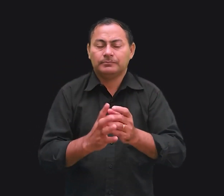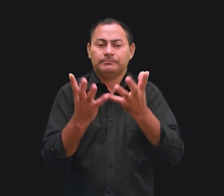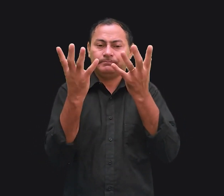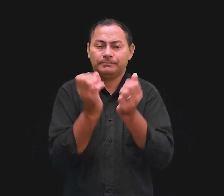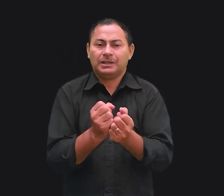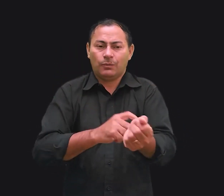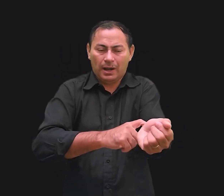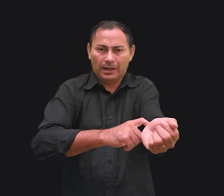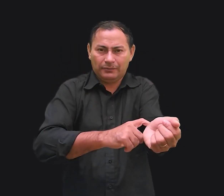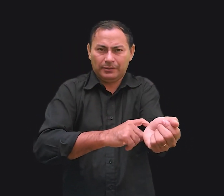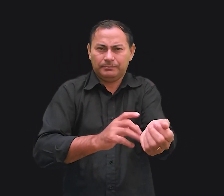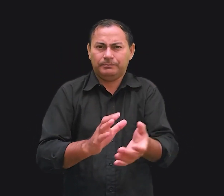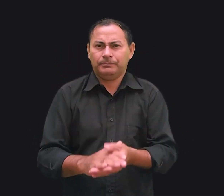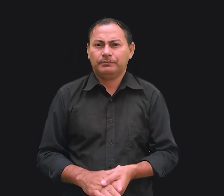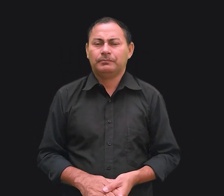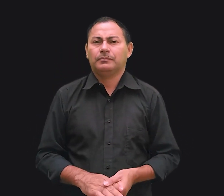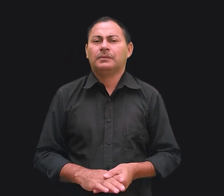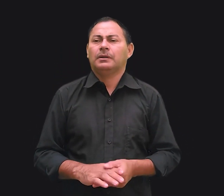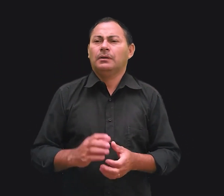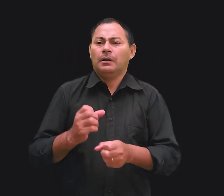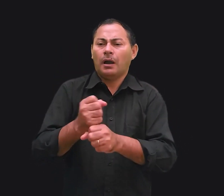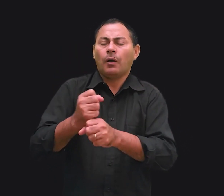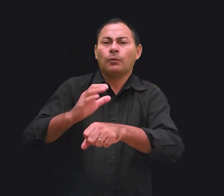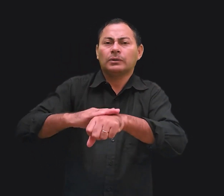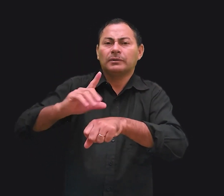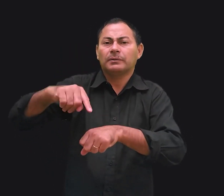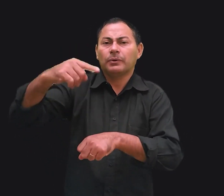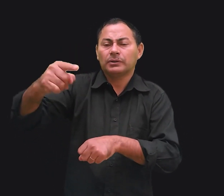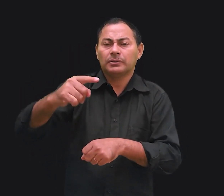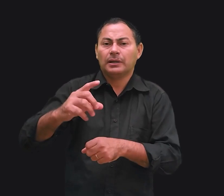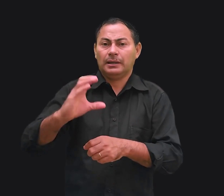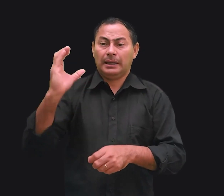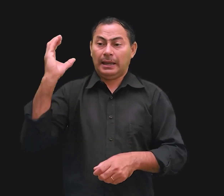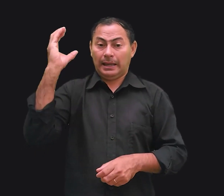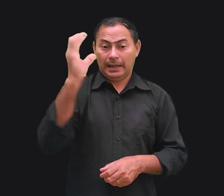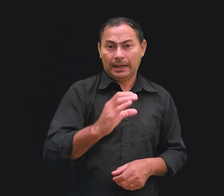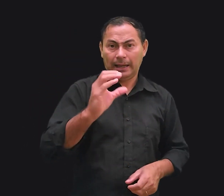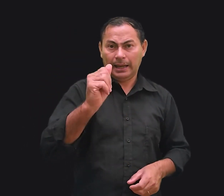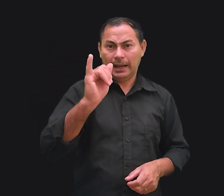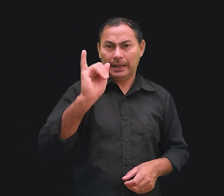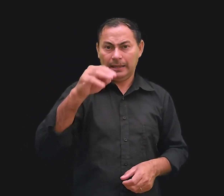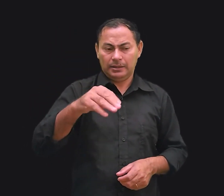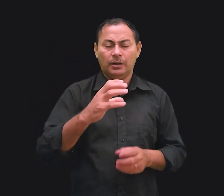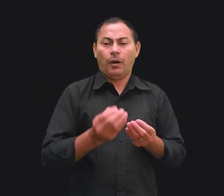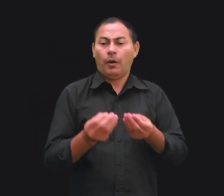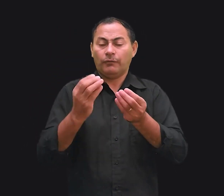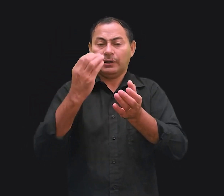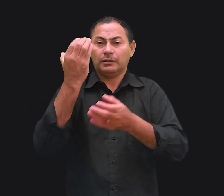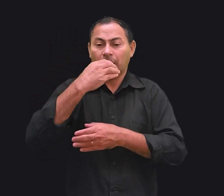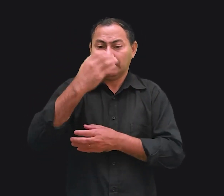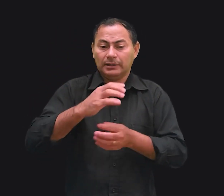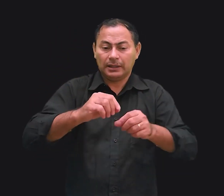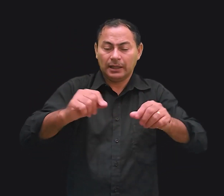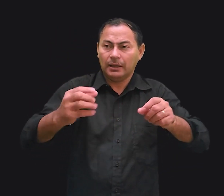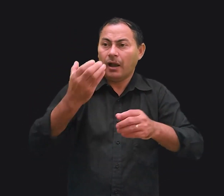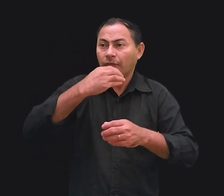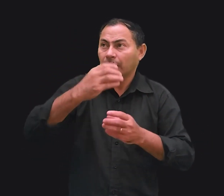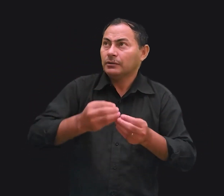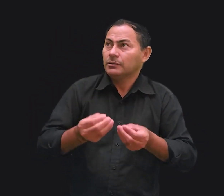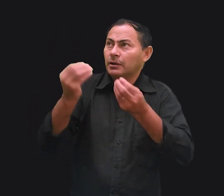sobre lidar com a raiva. Passado algum tempo, Caim trouxe do fruto da terra uma oferta ao Senhor. Abel,